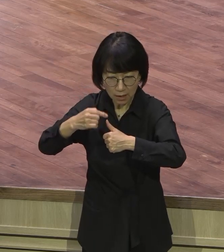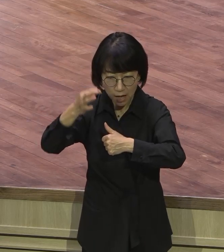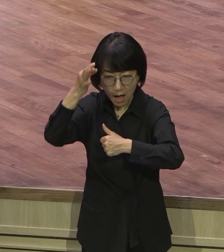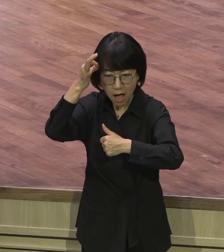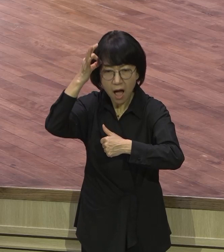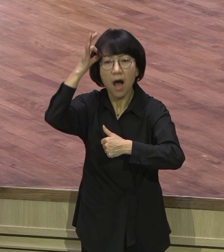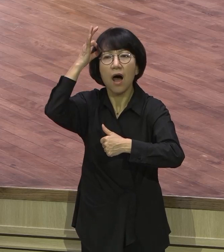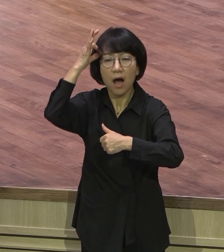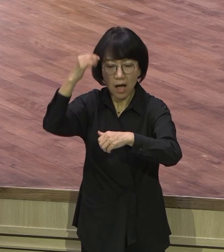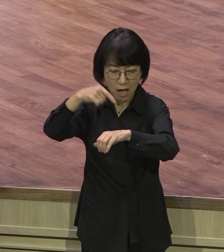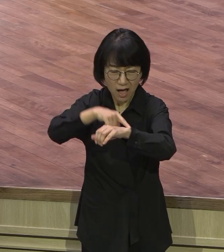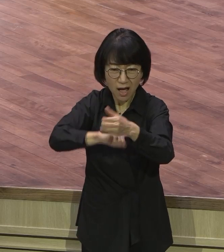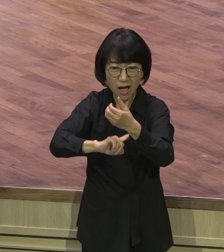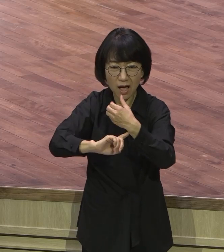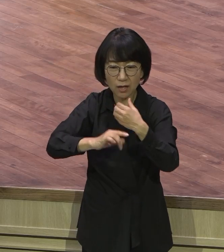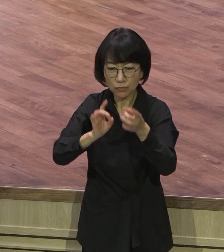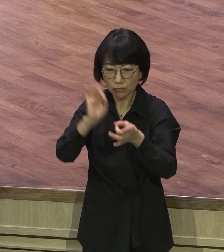그대로 순종을 했어요.